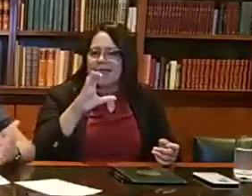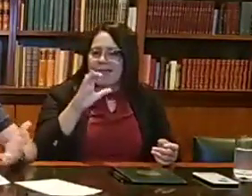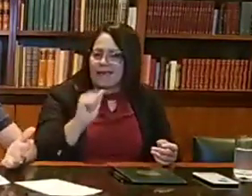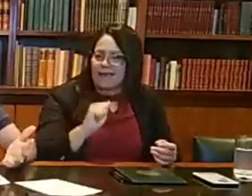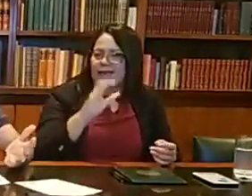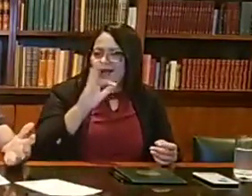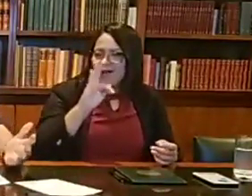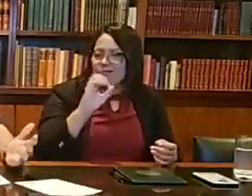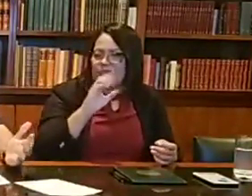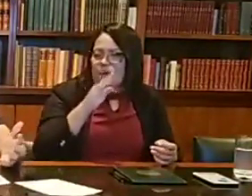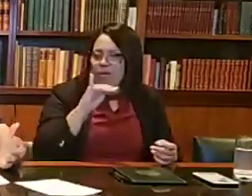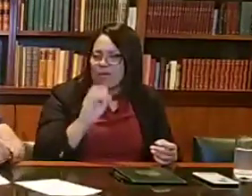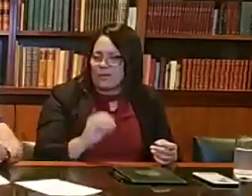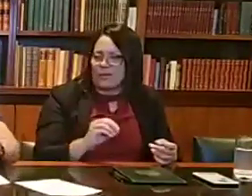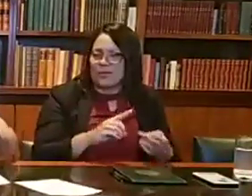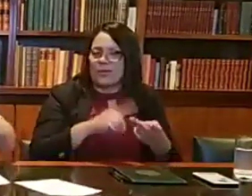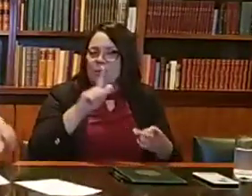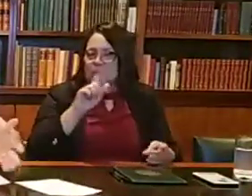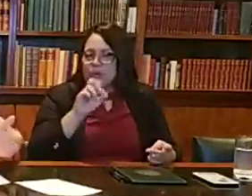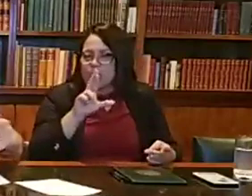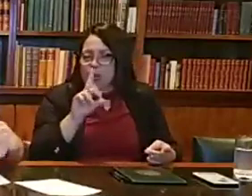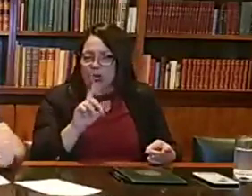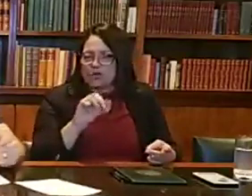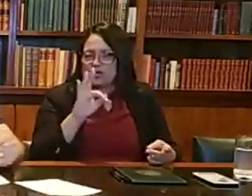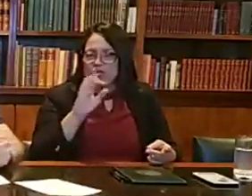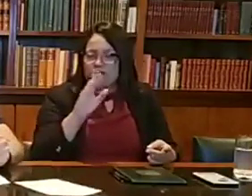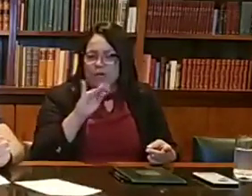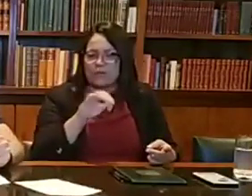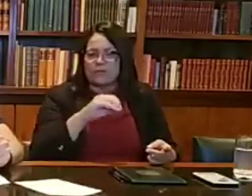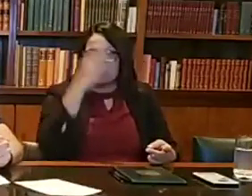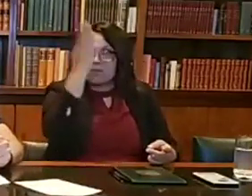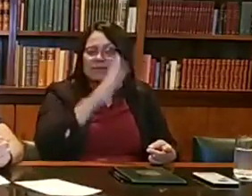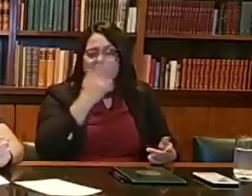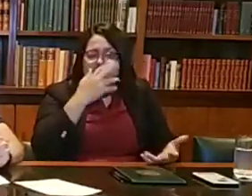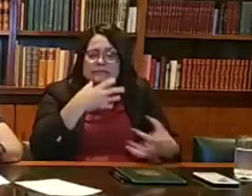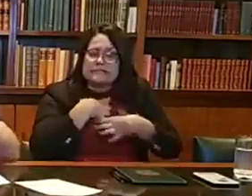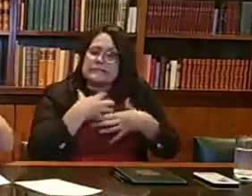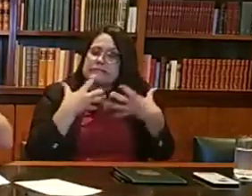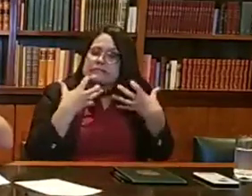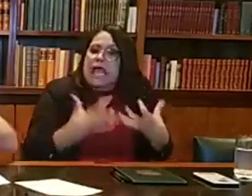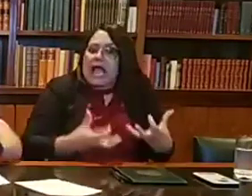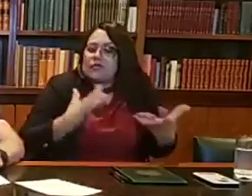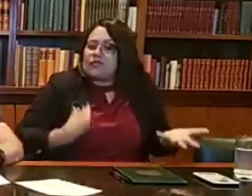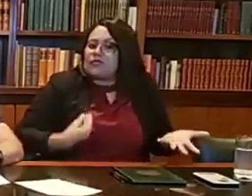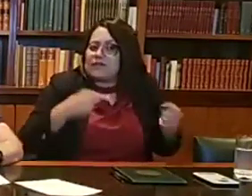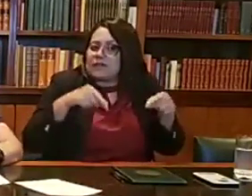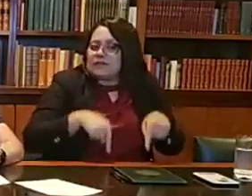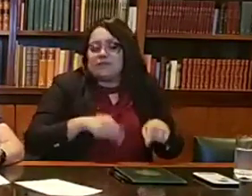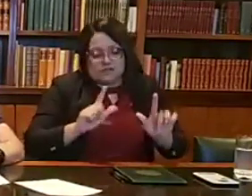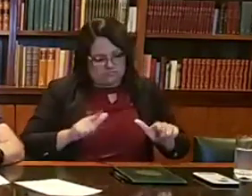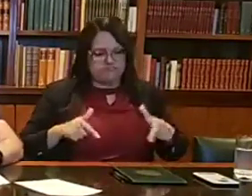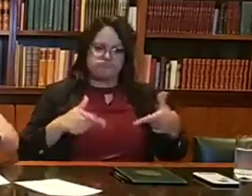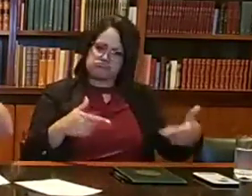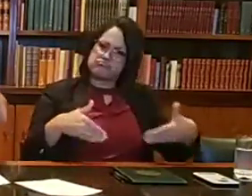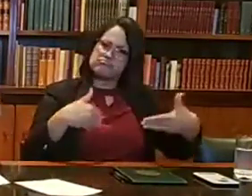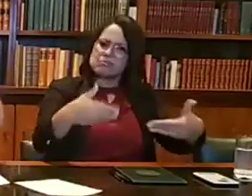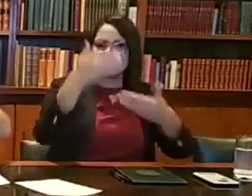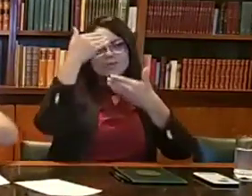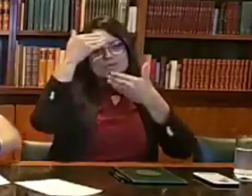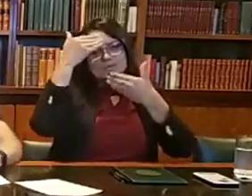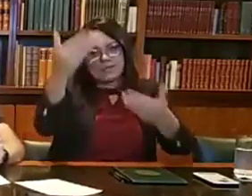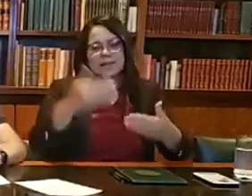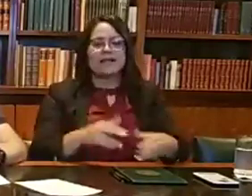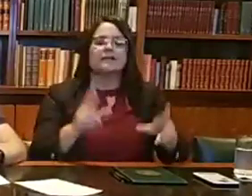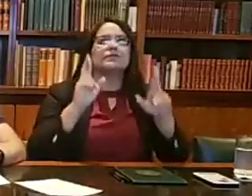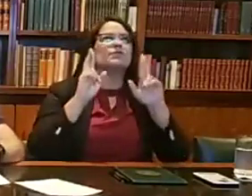O tempo todo assim. Está chato de viver no Brasil dessa maneira. Vamos em frente. Muito obrigado. Torço